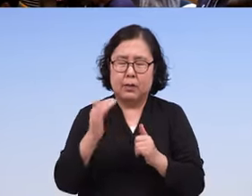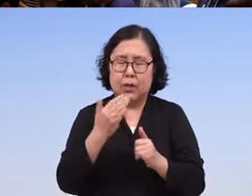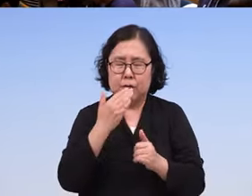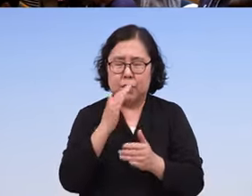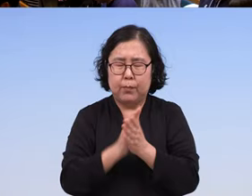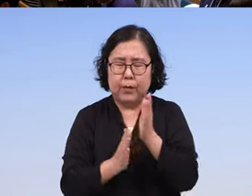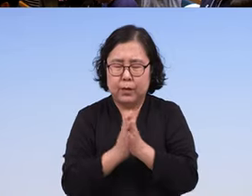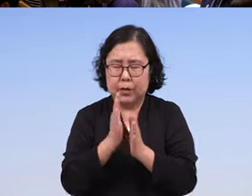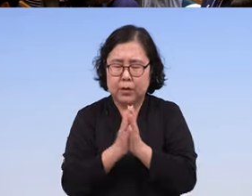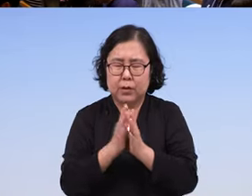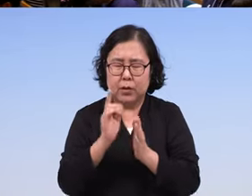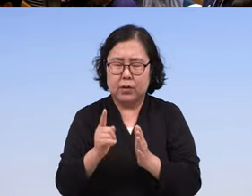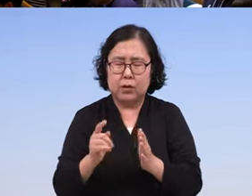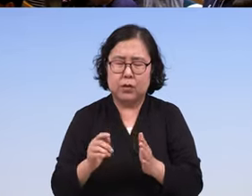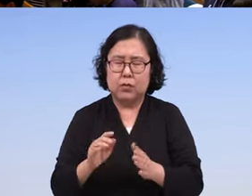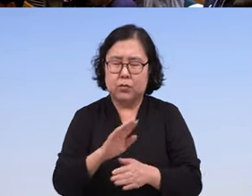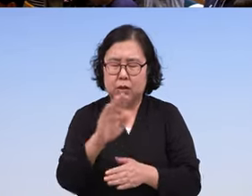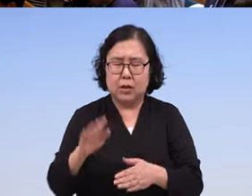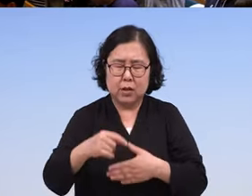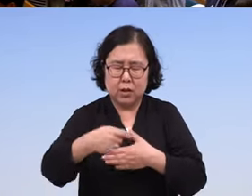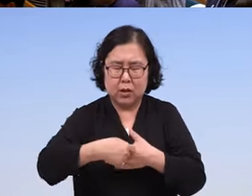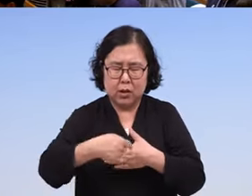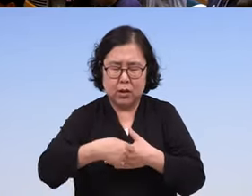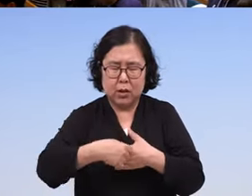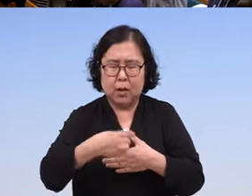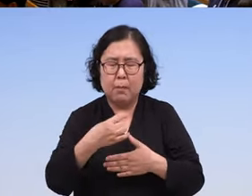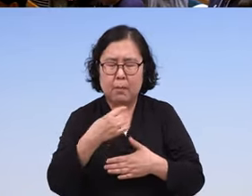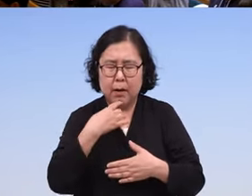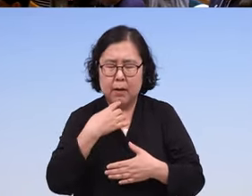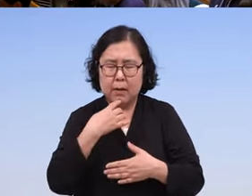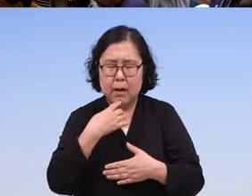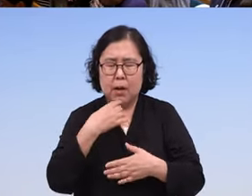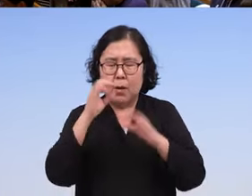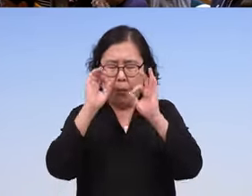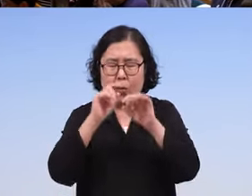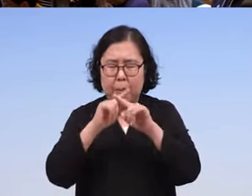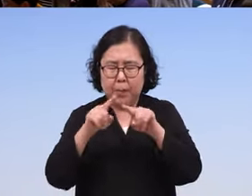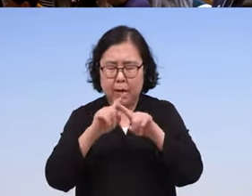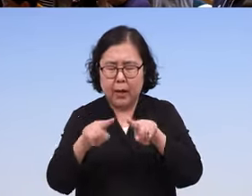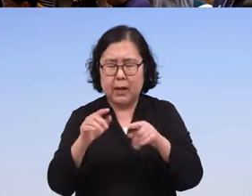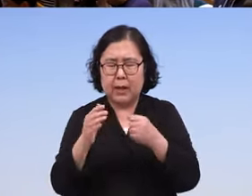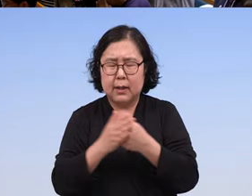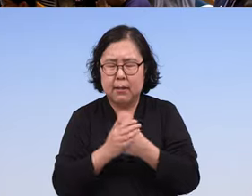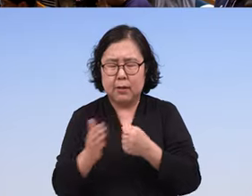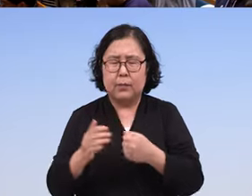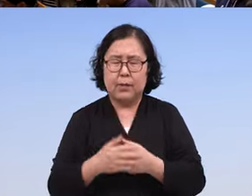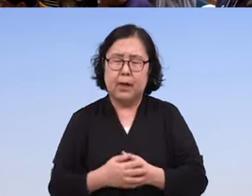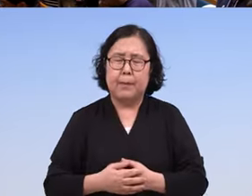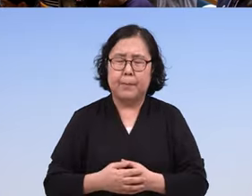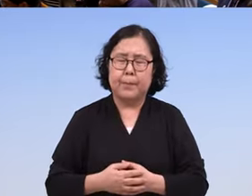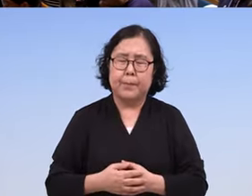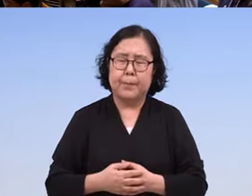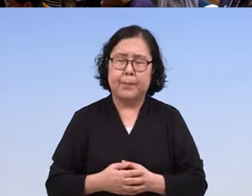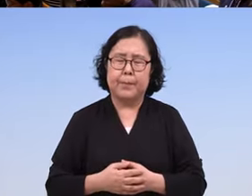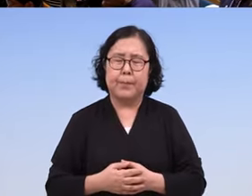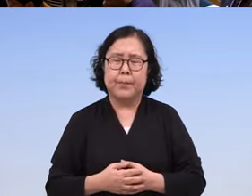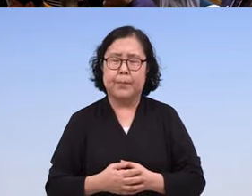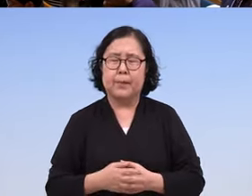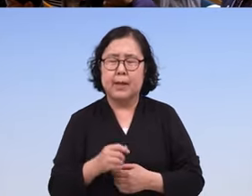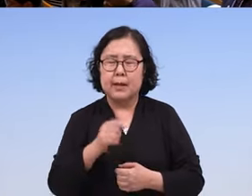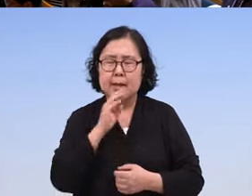것은 그들은 아버지 눈으로 보이는 외적인 것만 보고 판단할 수밖에 없기 때문입니다.